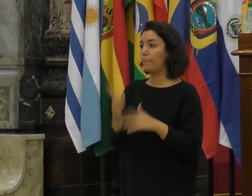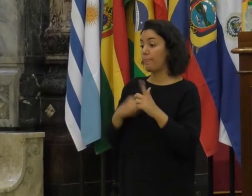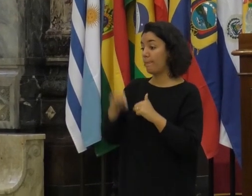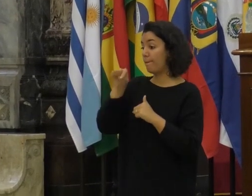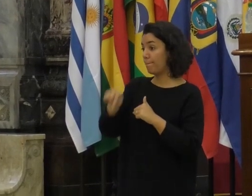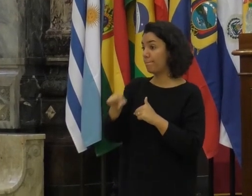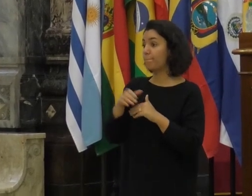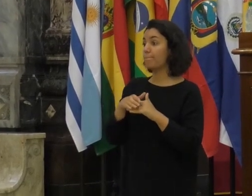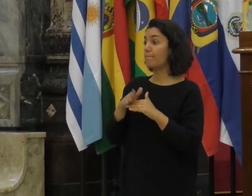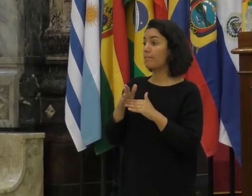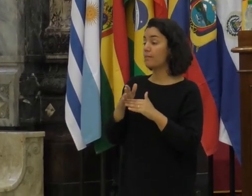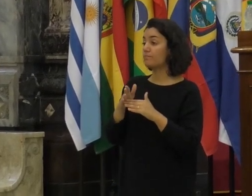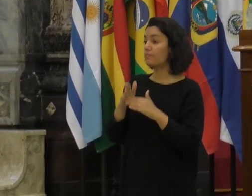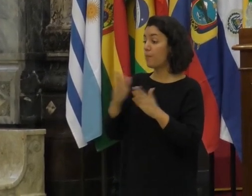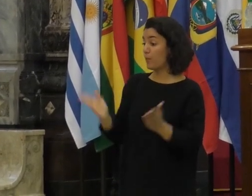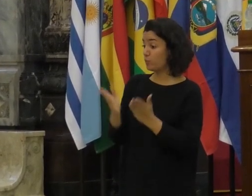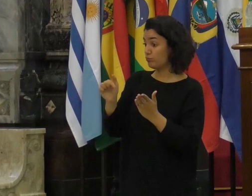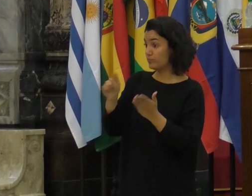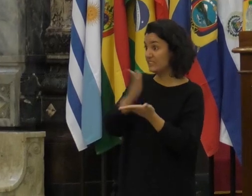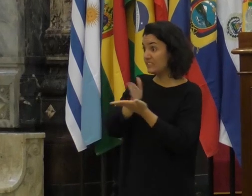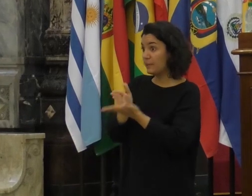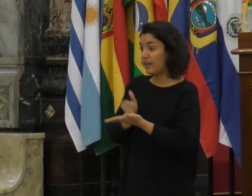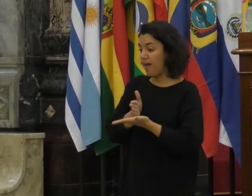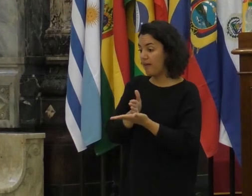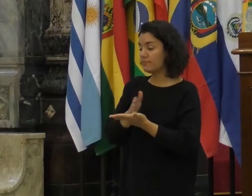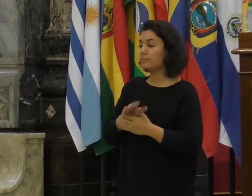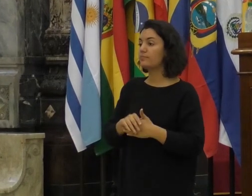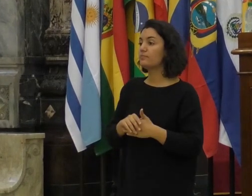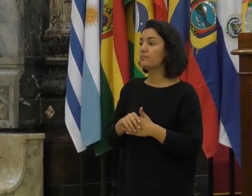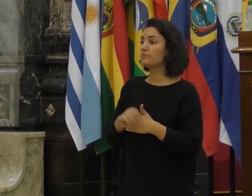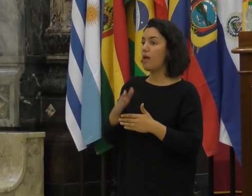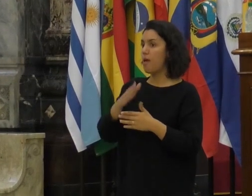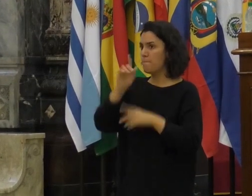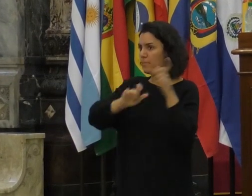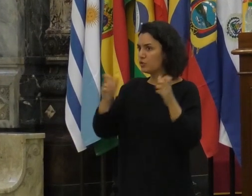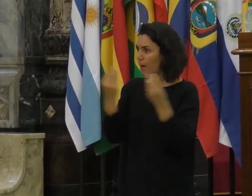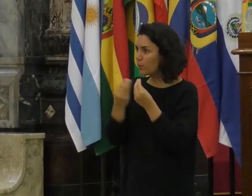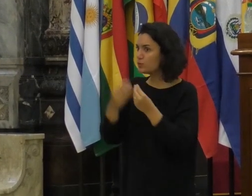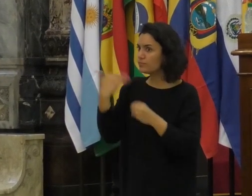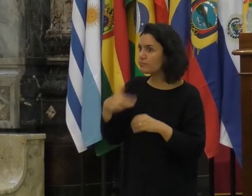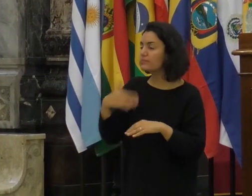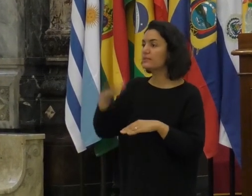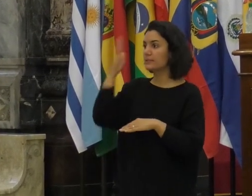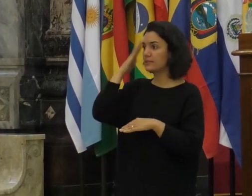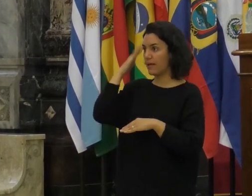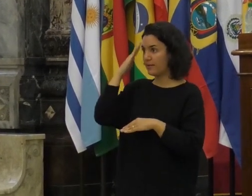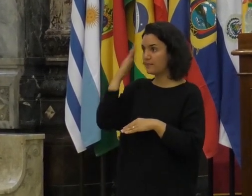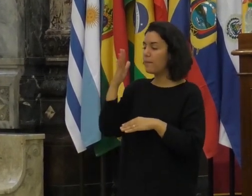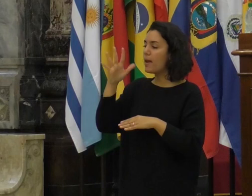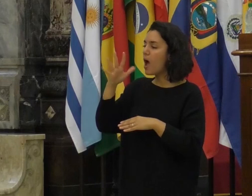construcción disciplinar que muchos concebimos como esencial para comprender la naturaleza